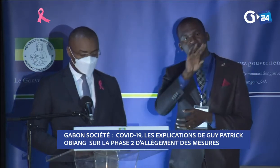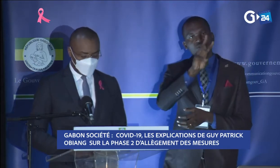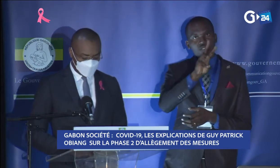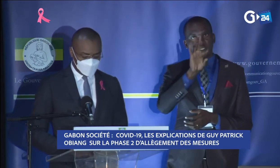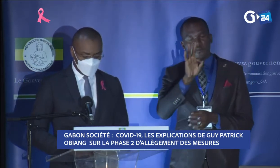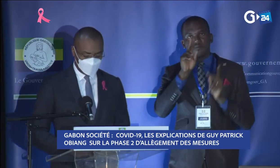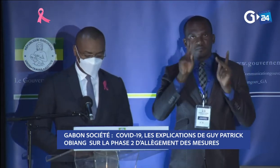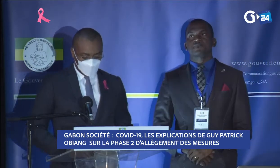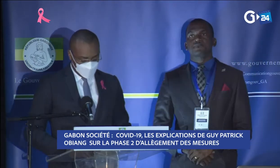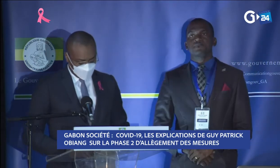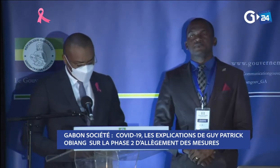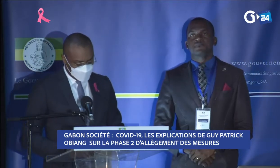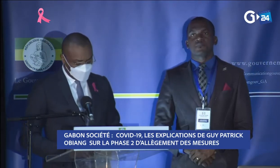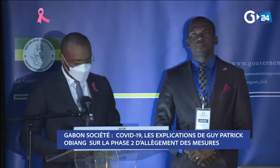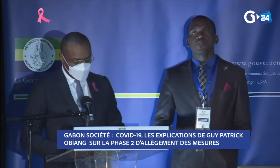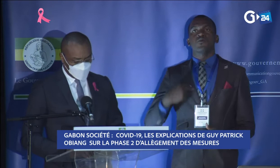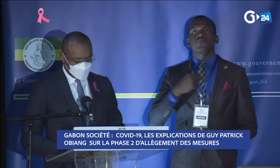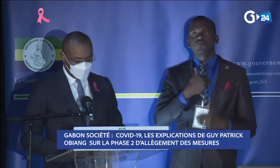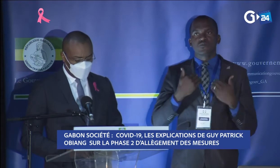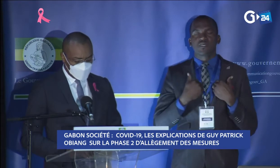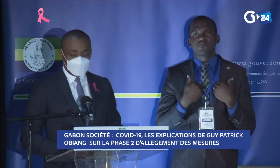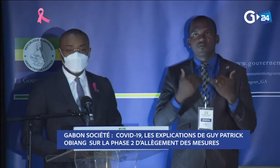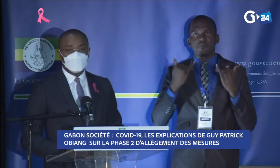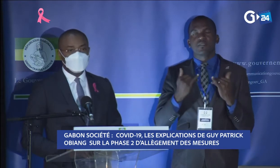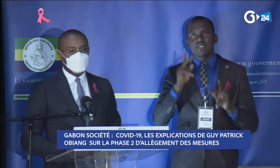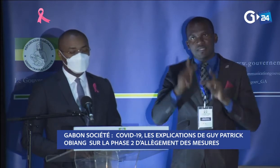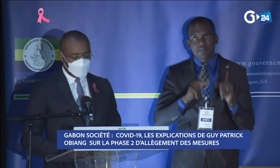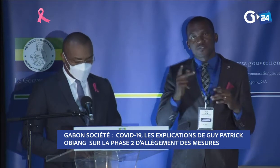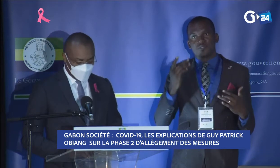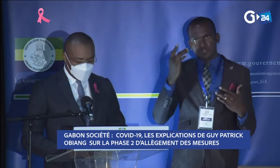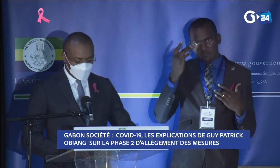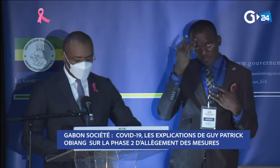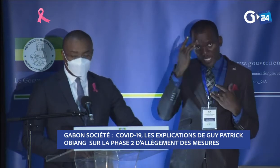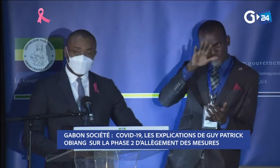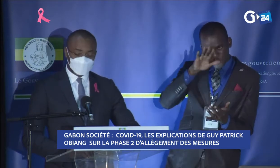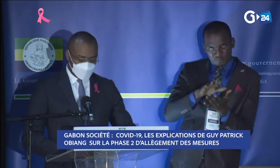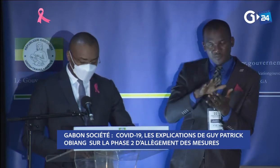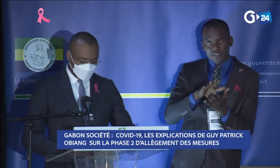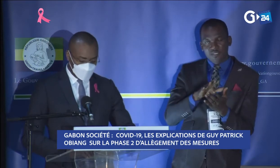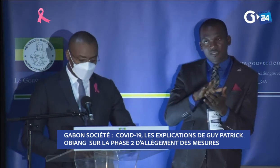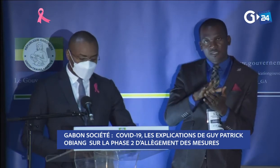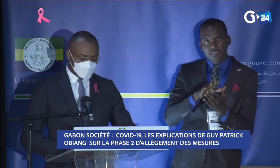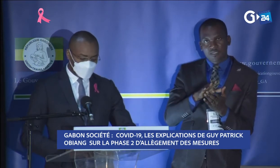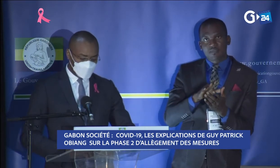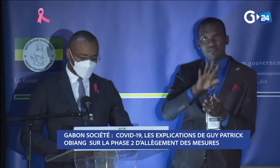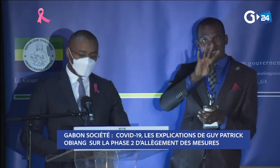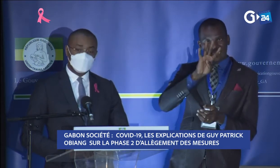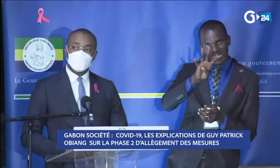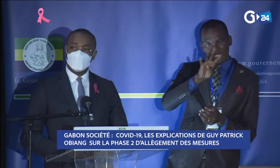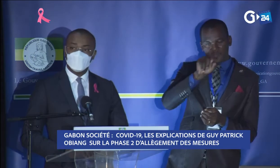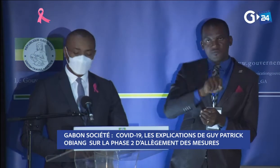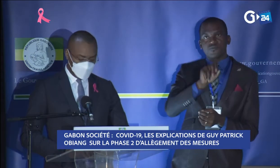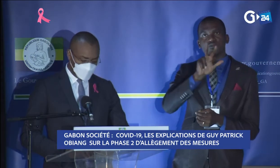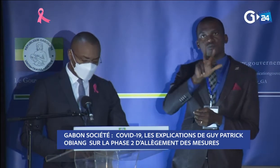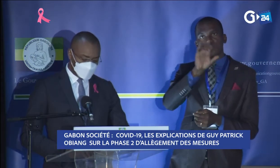personnes contaminées. Nous avons un taux de positivité de la COVID-19 qui a chuté à